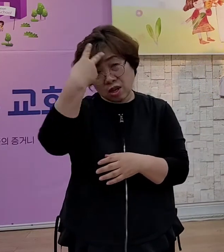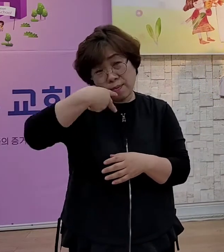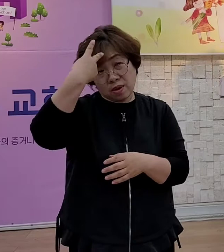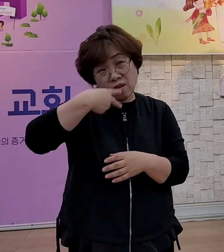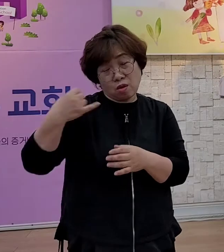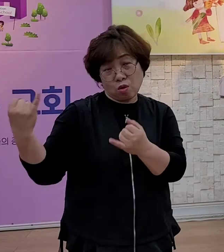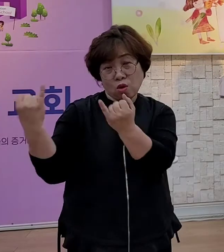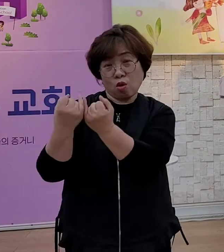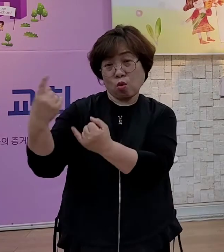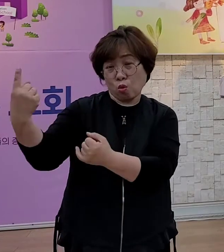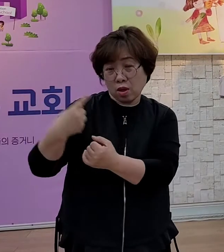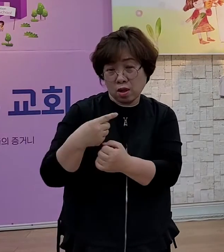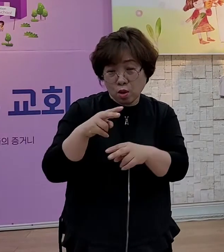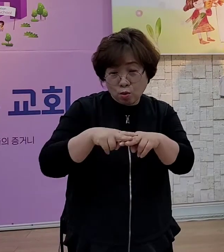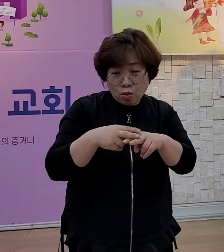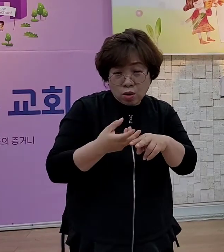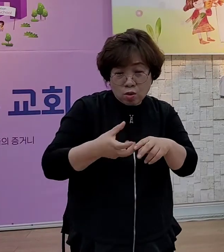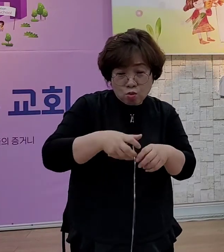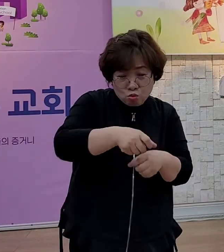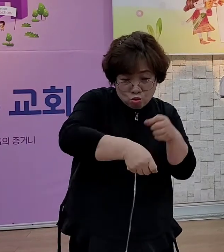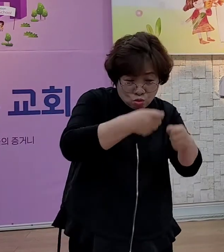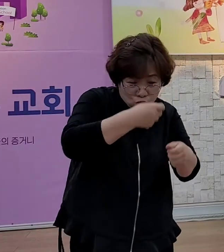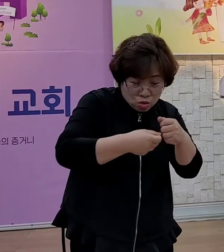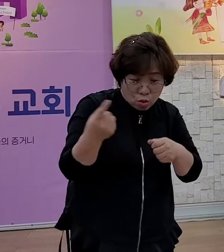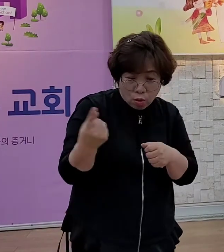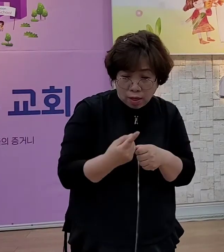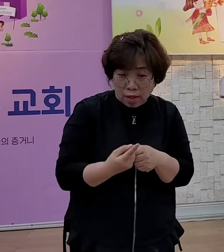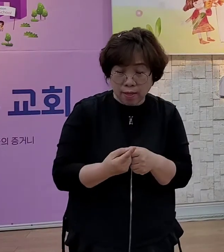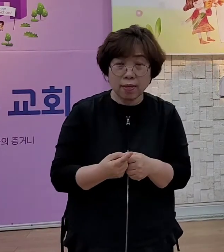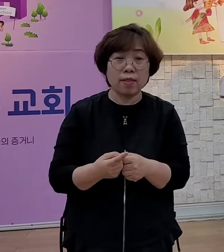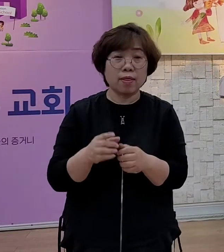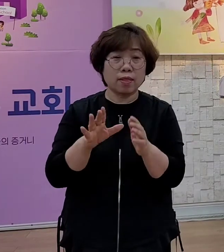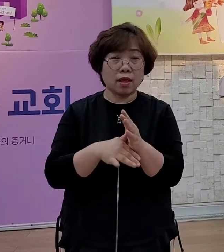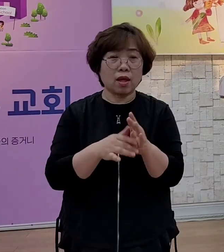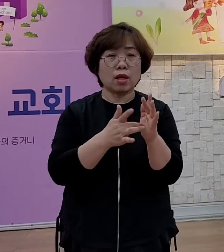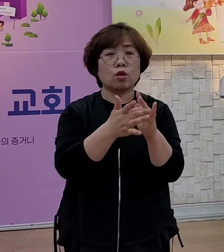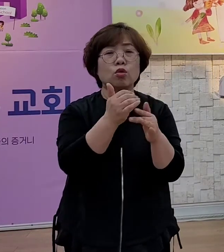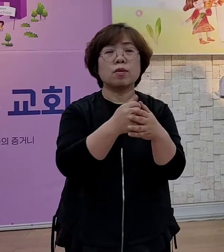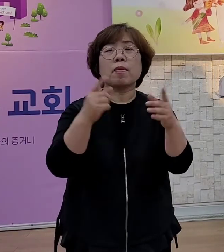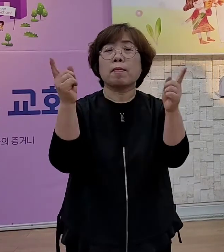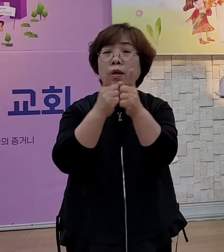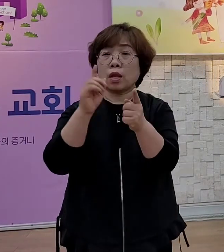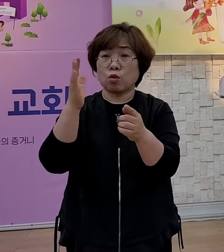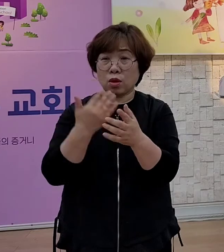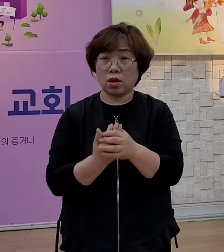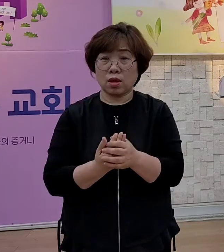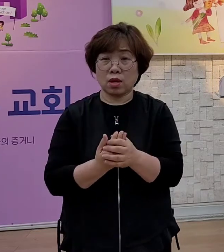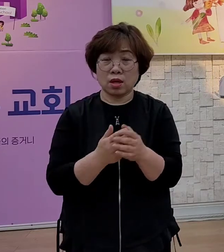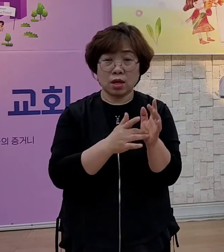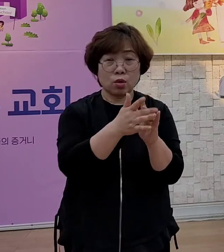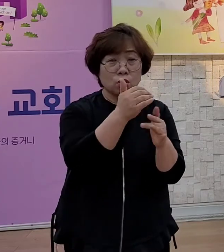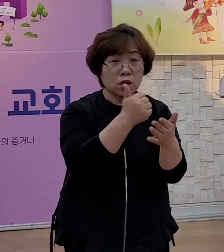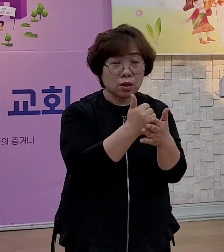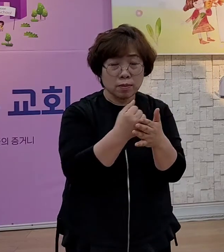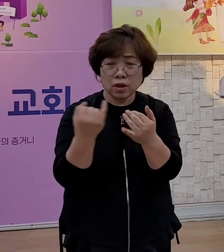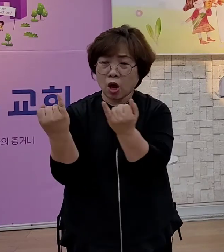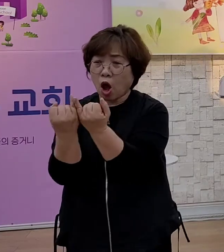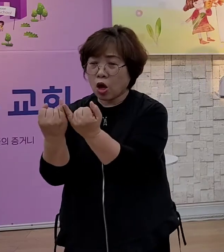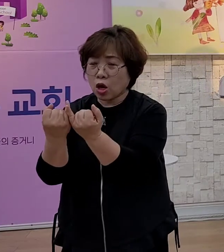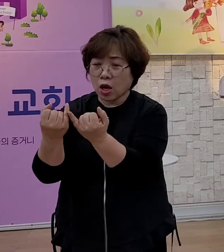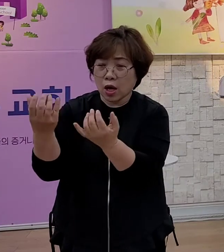물길로 갔잖아요. 여러분 그 장면을 한번 찾아보세요. 예수님은 그 여인과 마음을